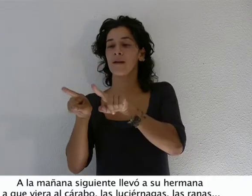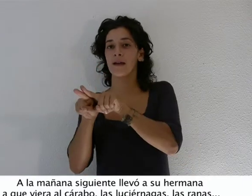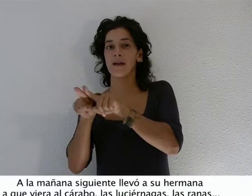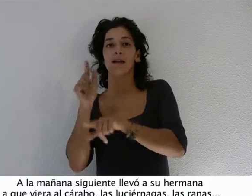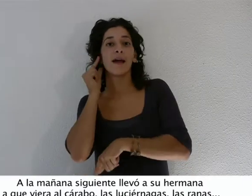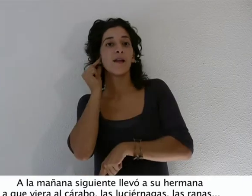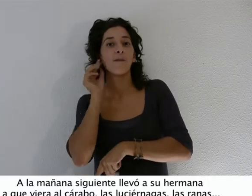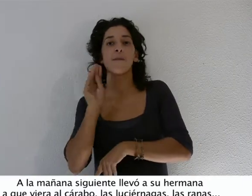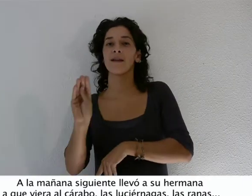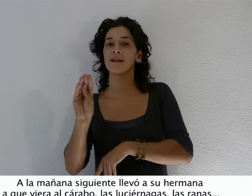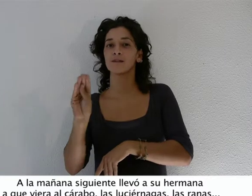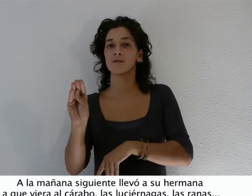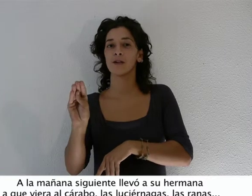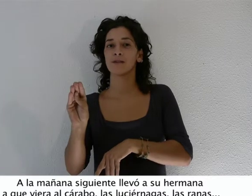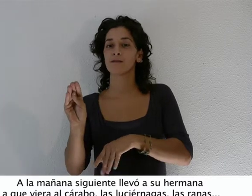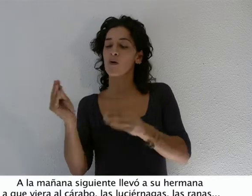las luciérnagas, las ranas.